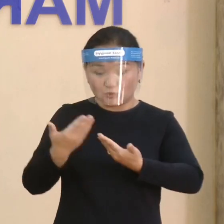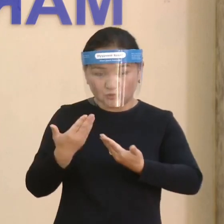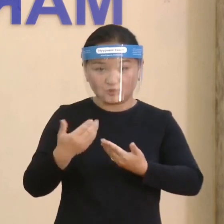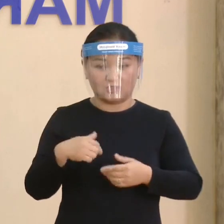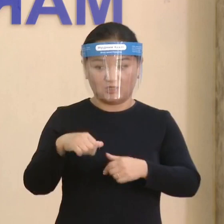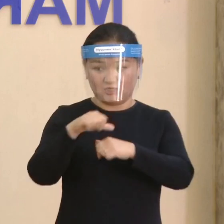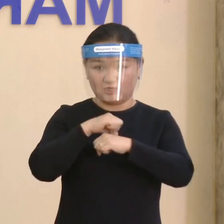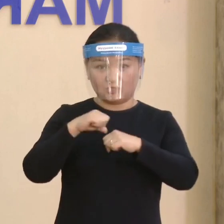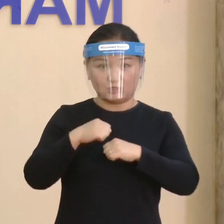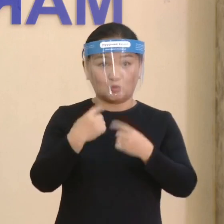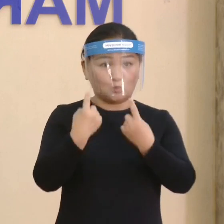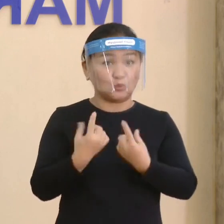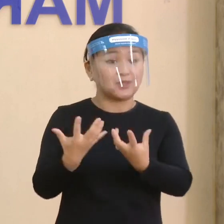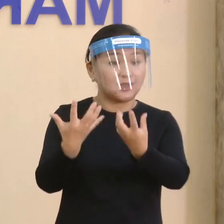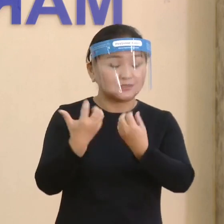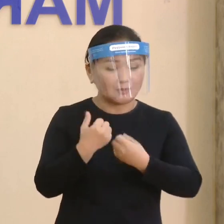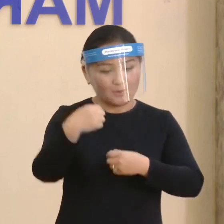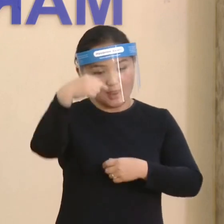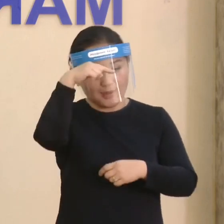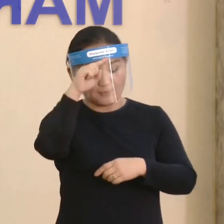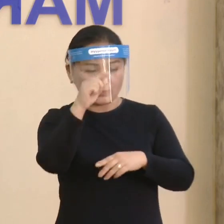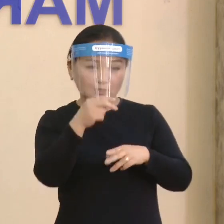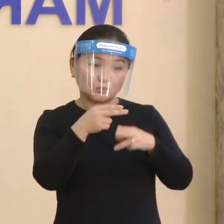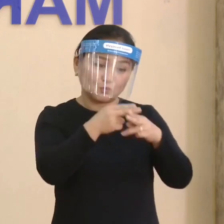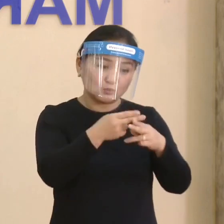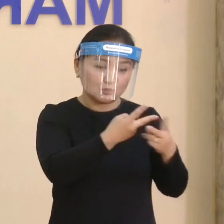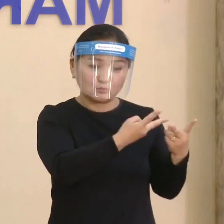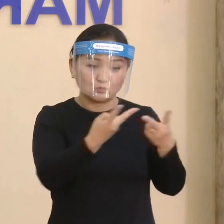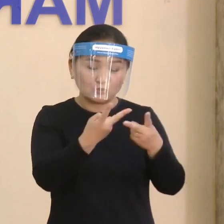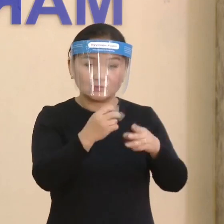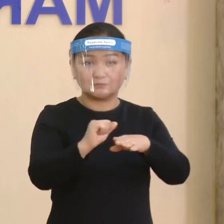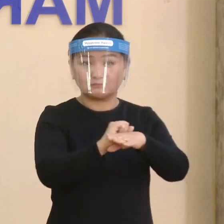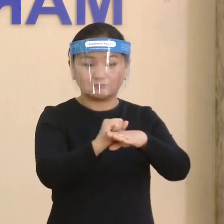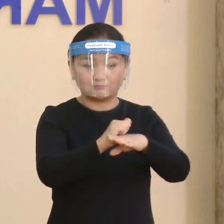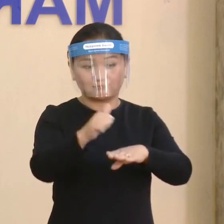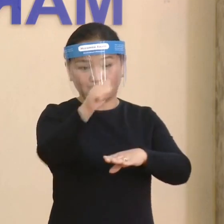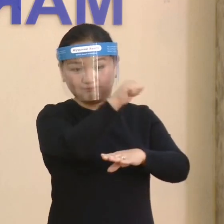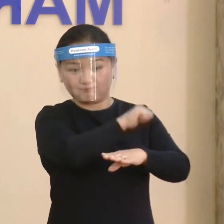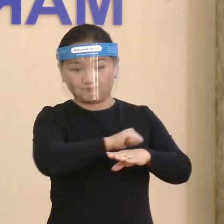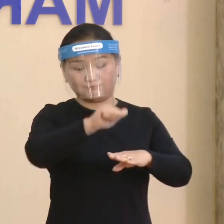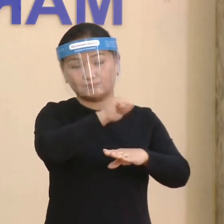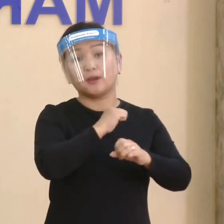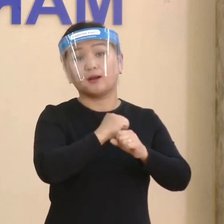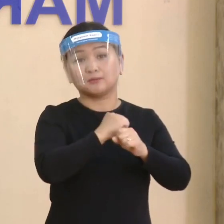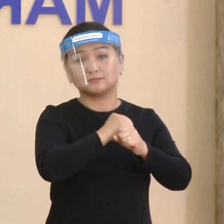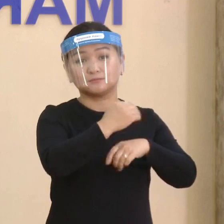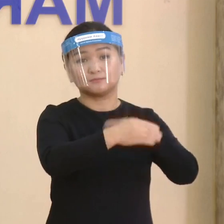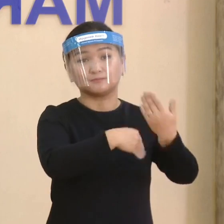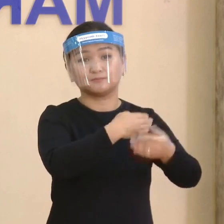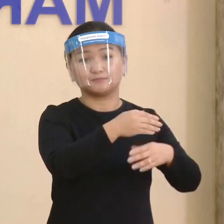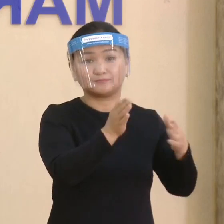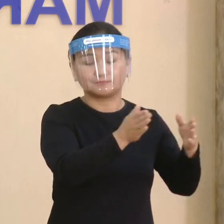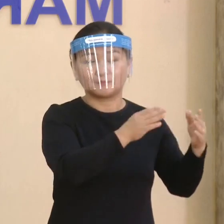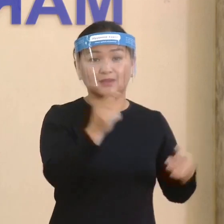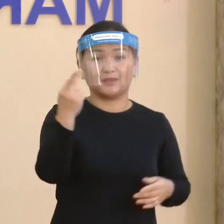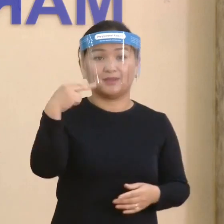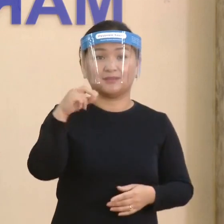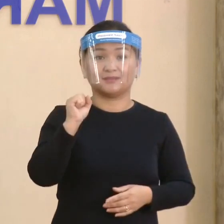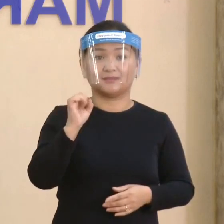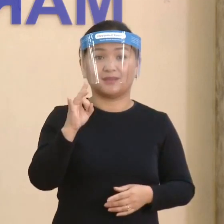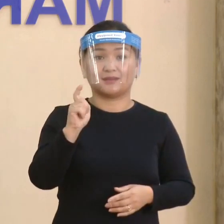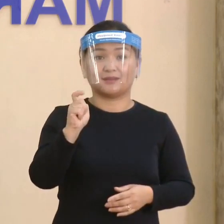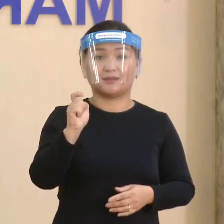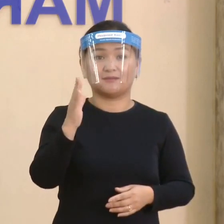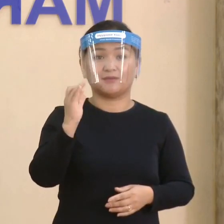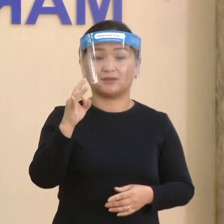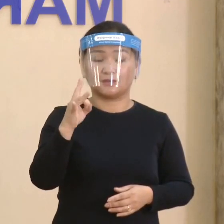авах эмнэлгийн тусламж үйлчилгээнийхээ талаарх бэлтгэлийг бол хангаад ингээд ажиллаж байна. За тархуур судлалын 30 дахь хоног